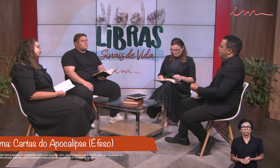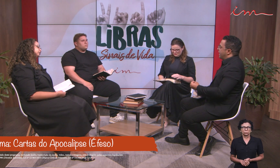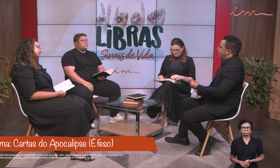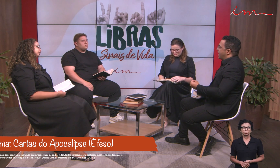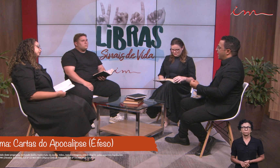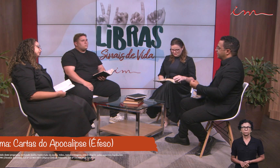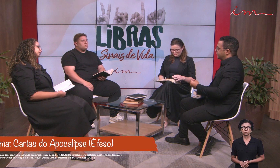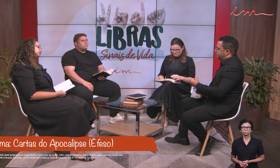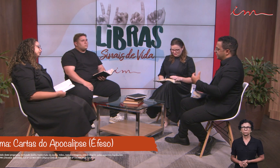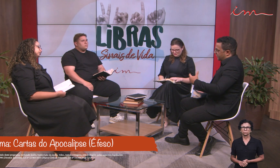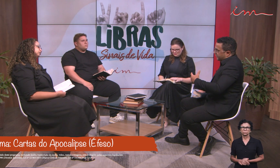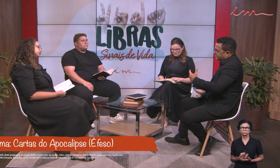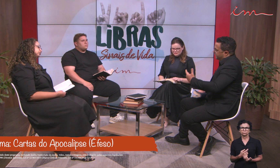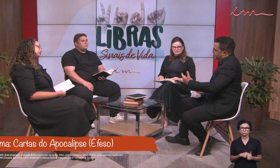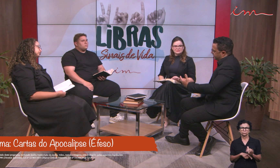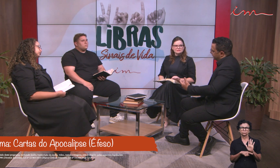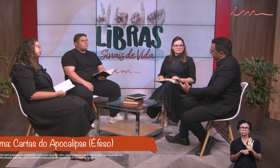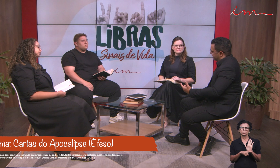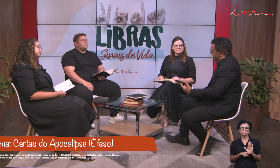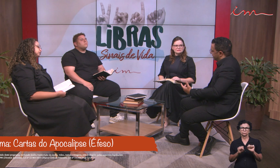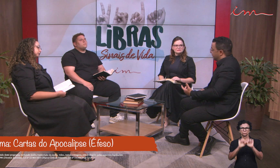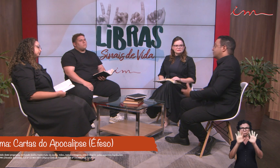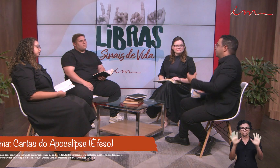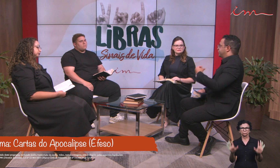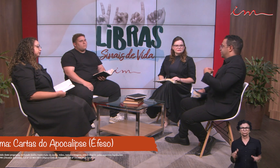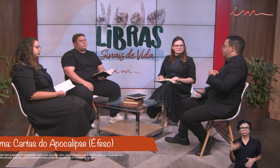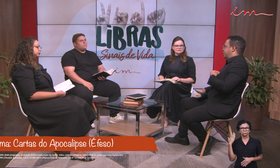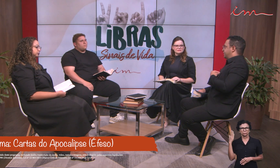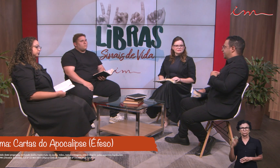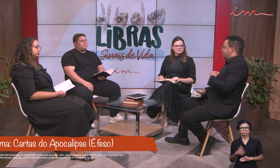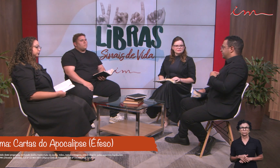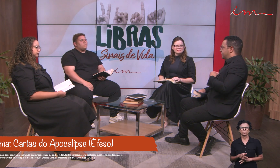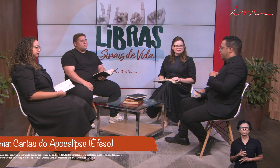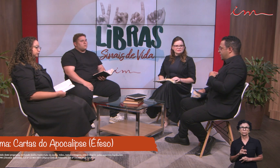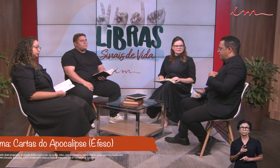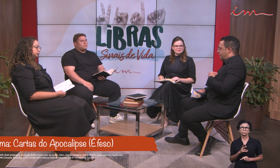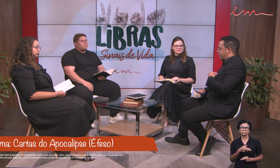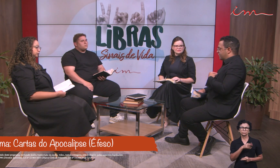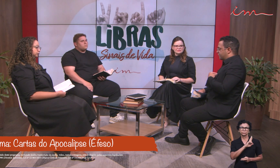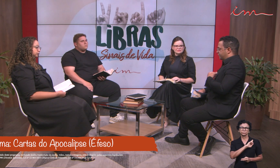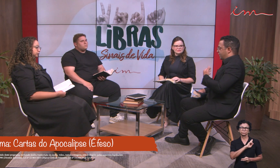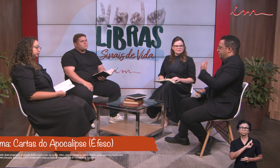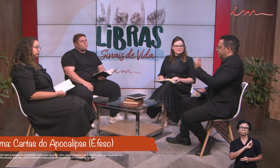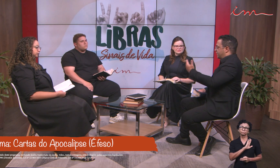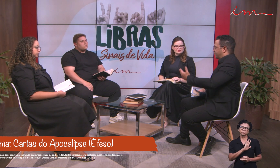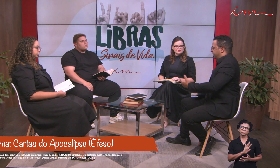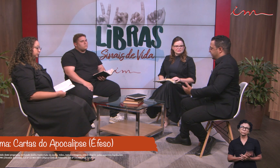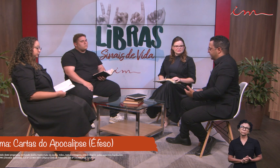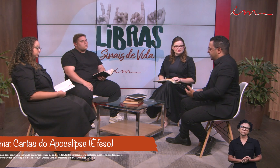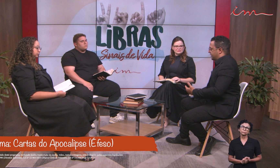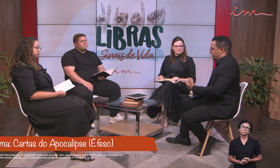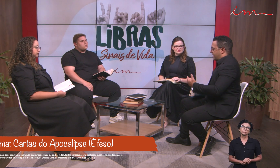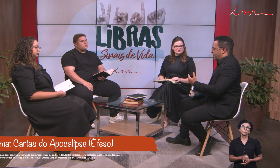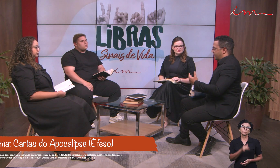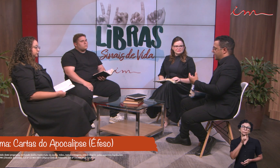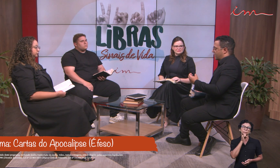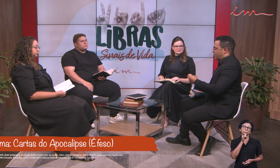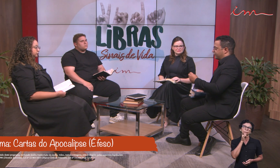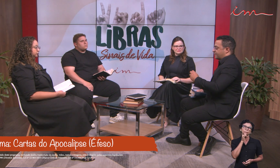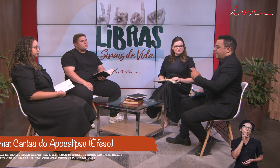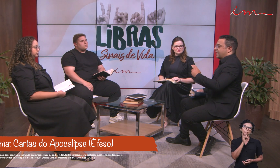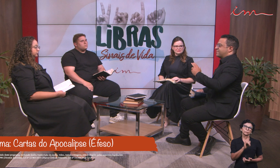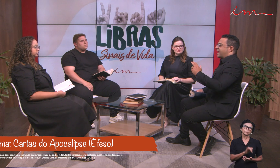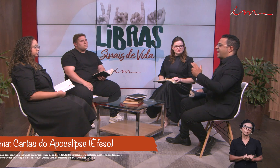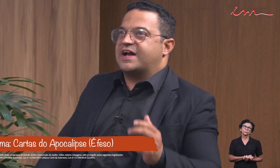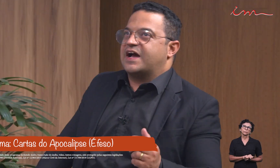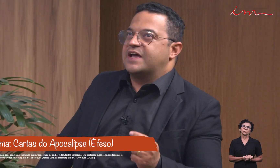dificultar a transmissão e a interpretação da mensagem. Não é nossa responsabilidade. Exatamente. Dar um exemplo aqui,